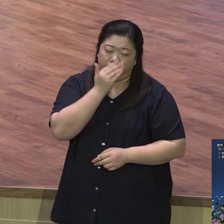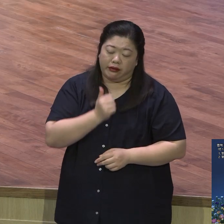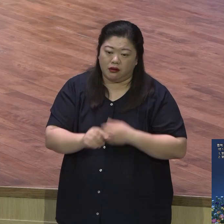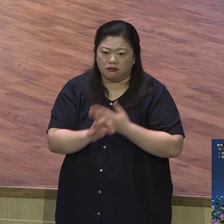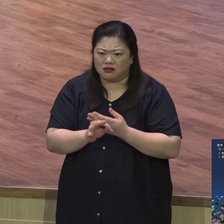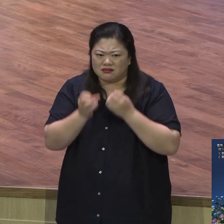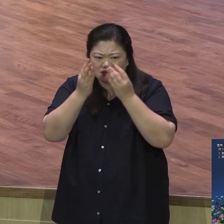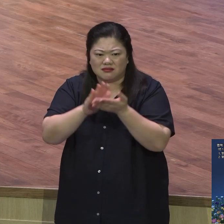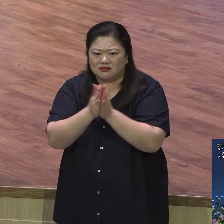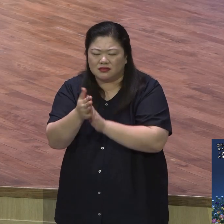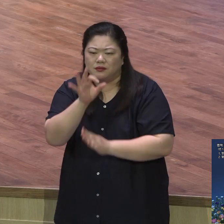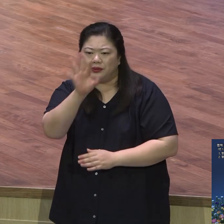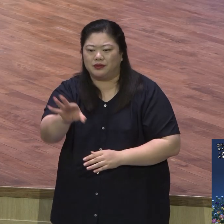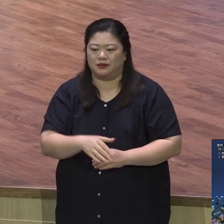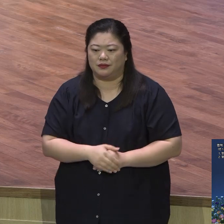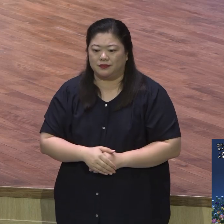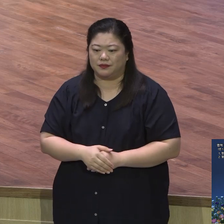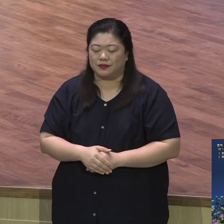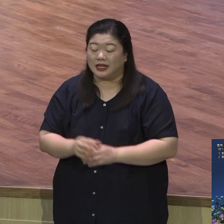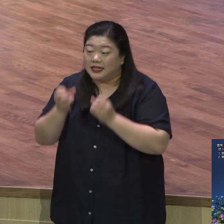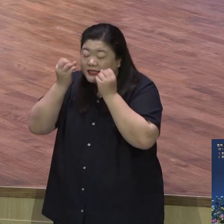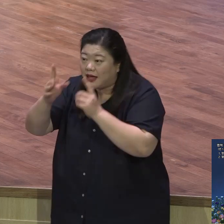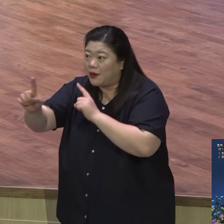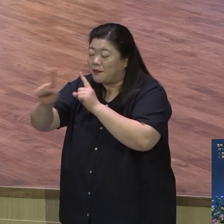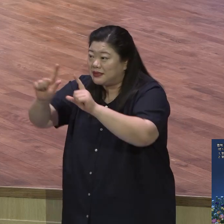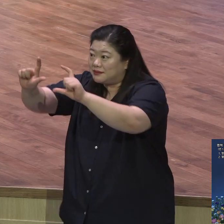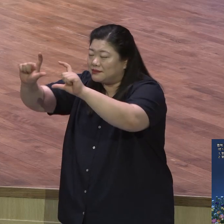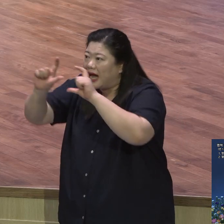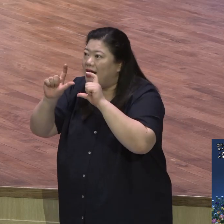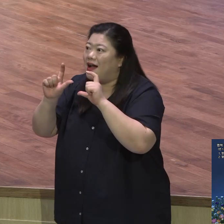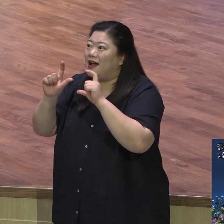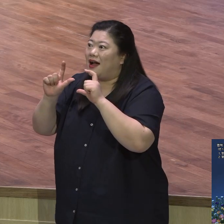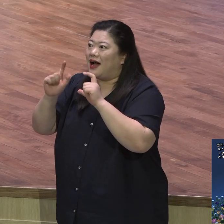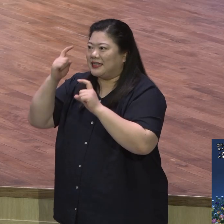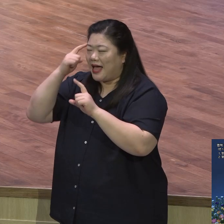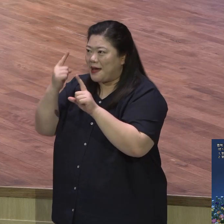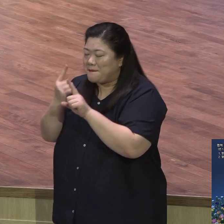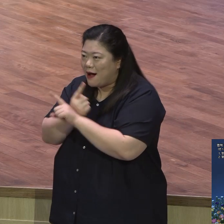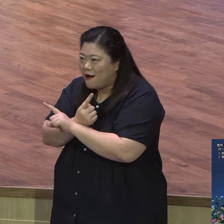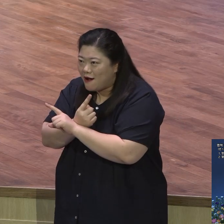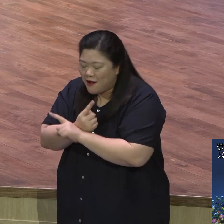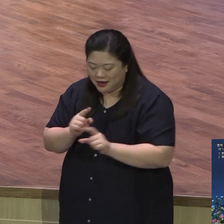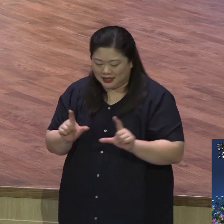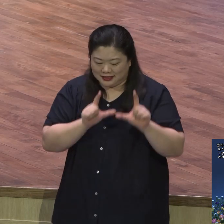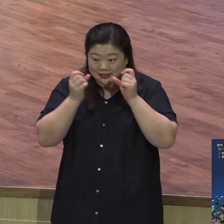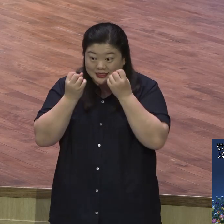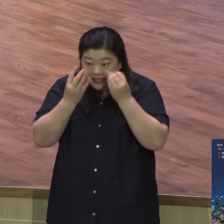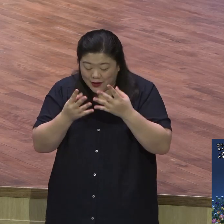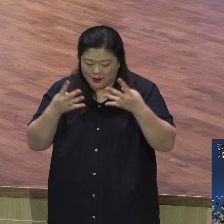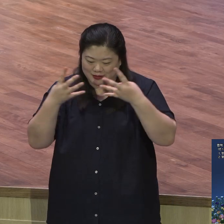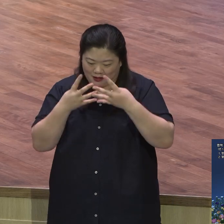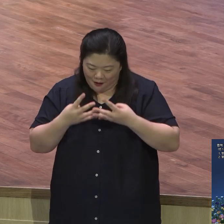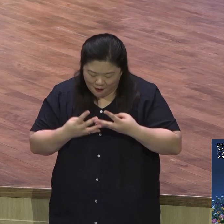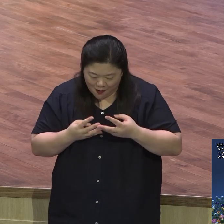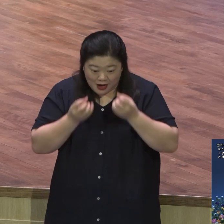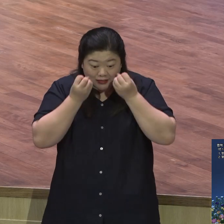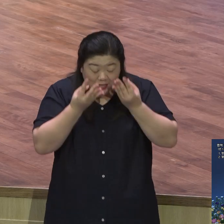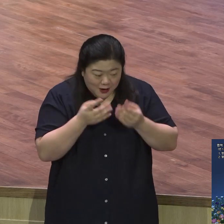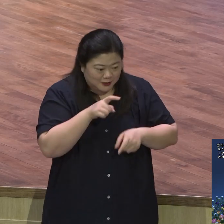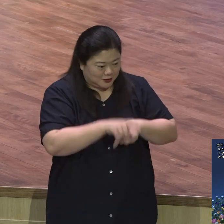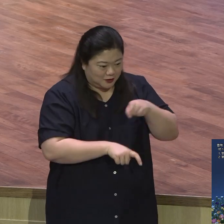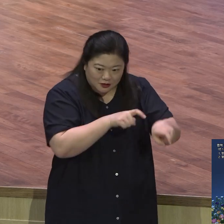거예요 새털 인생 새로운 말씀 받았더니 새롭게 적용하고 옛 생각을 벗어버린 새 생각으로 새로운 습관으로 새로 바꿔가면서